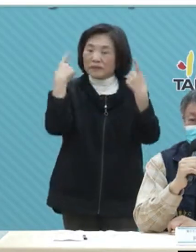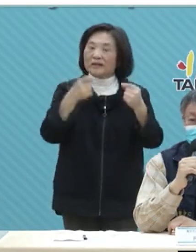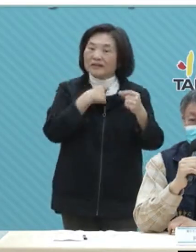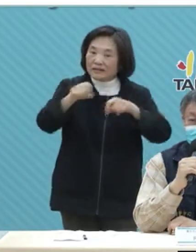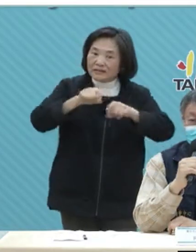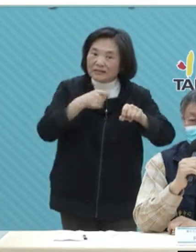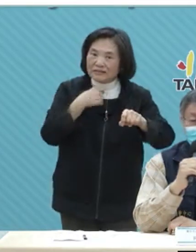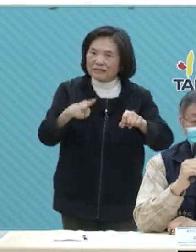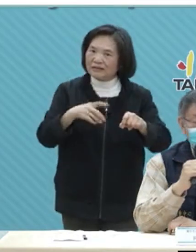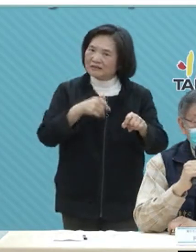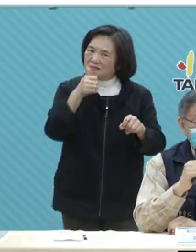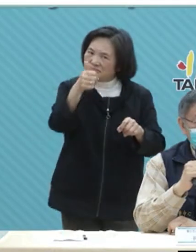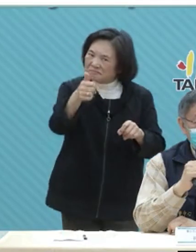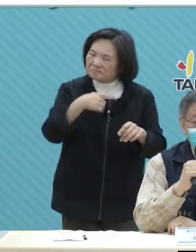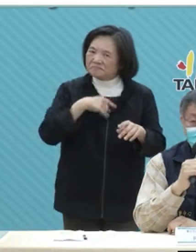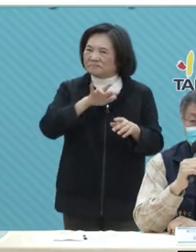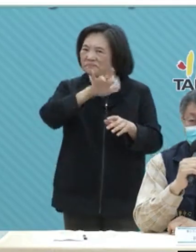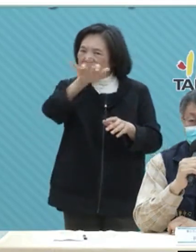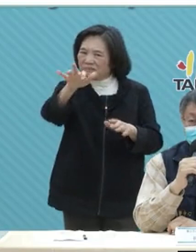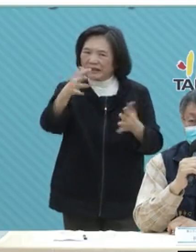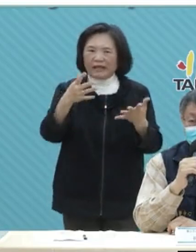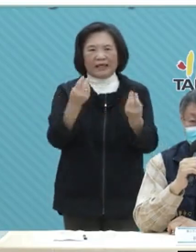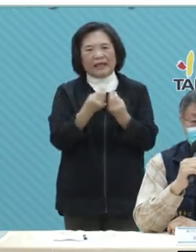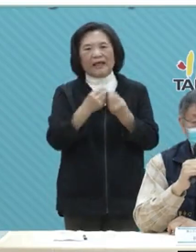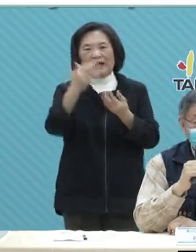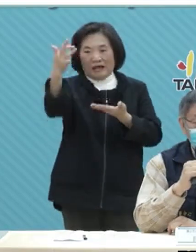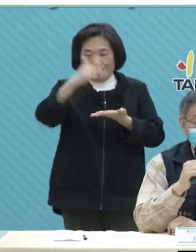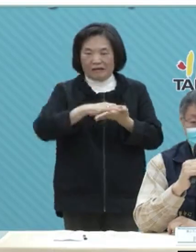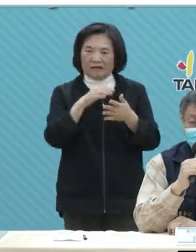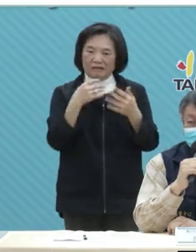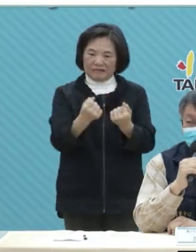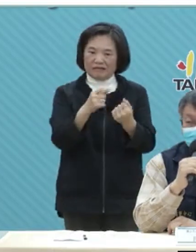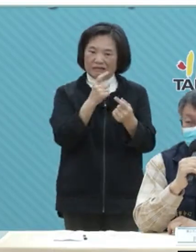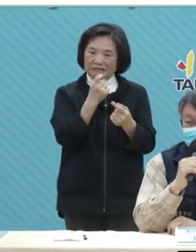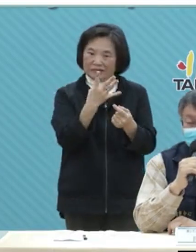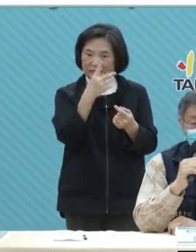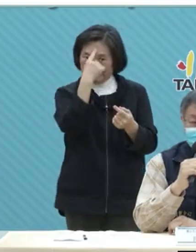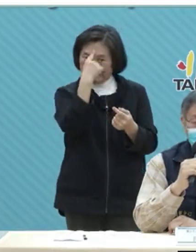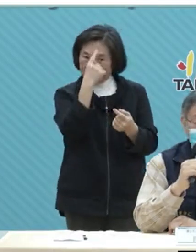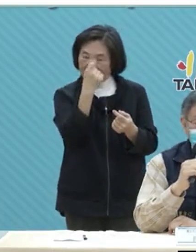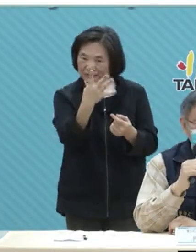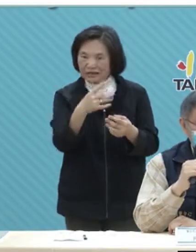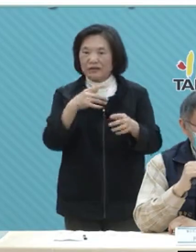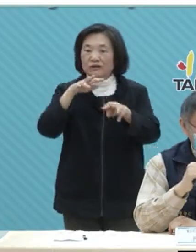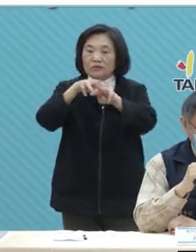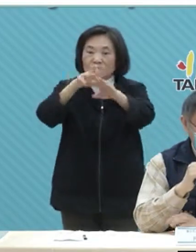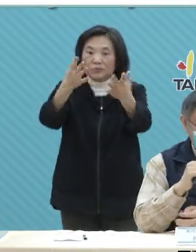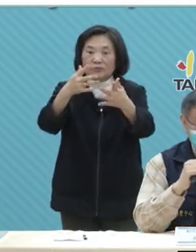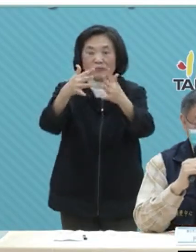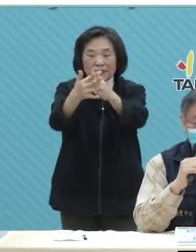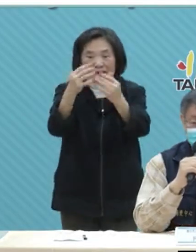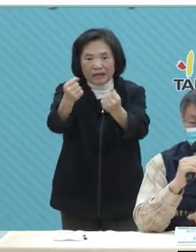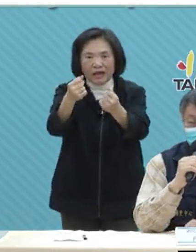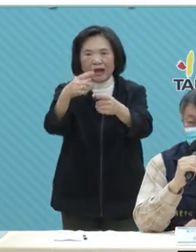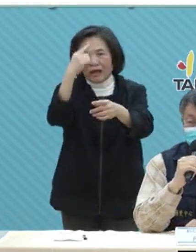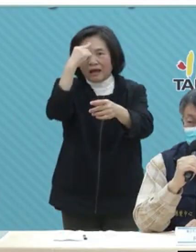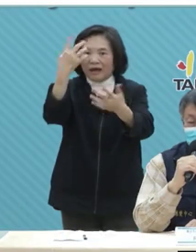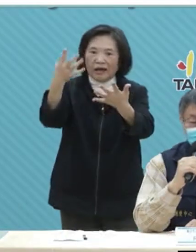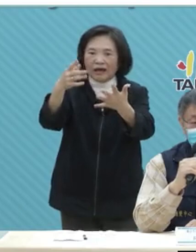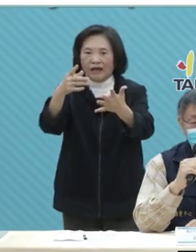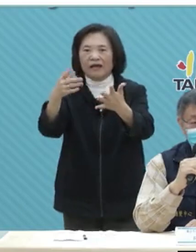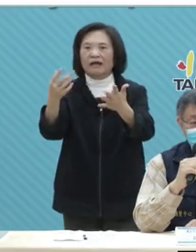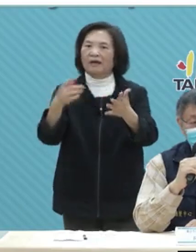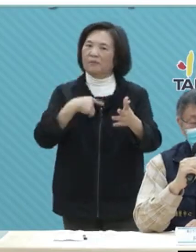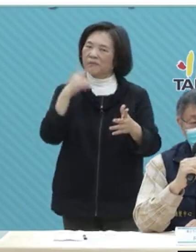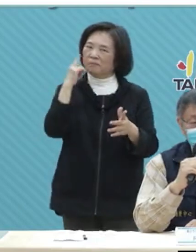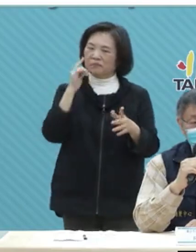了吧。出去回来还要关14天，那出去还要。我看，如果疫情按照